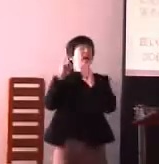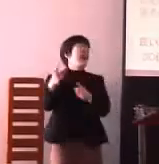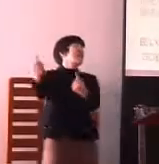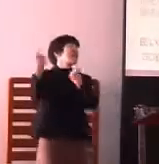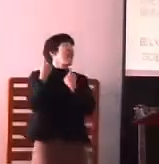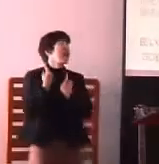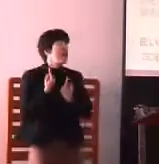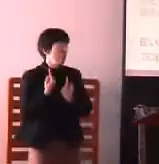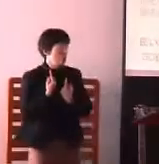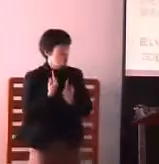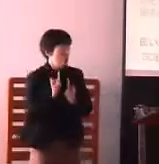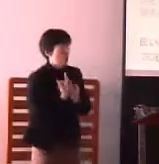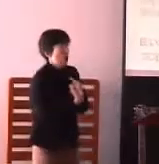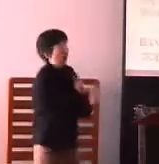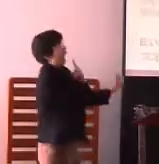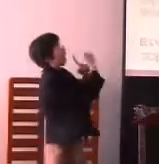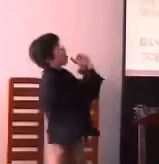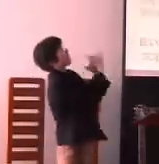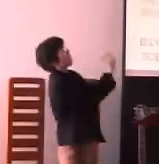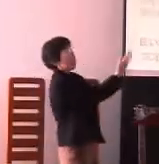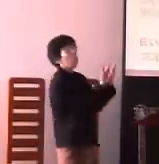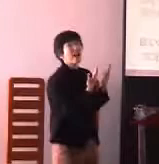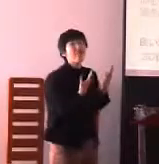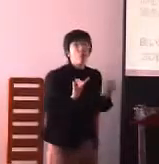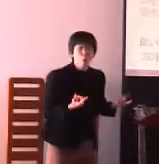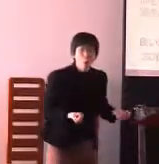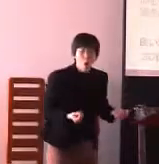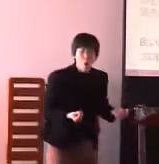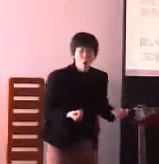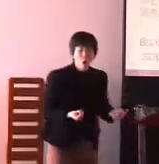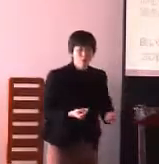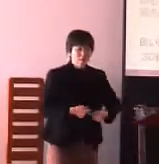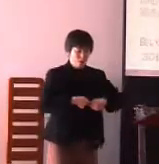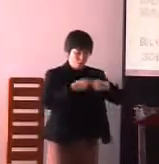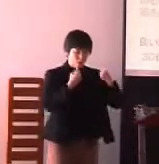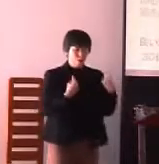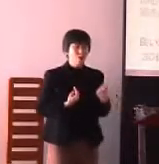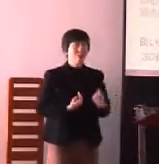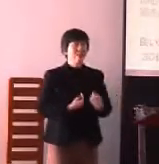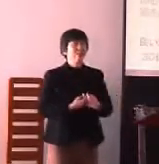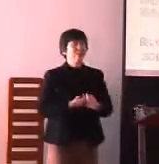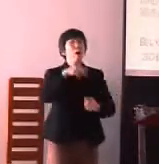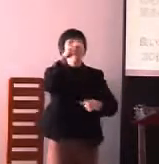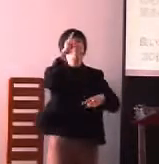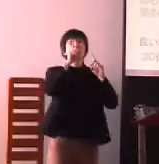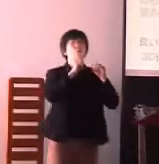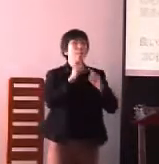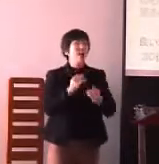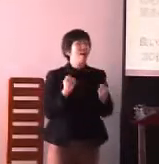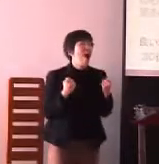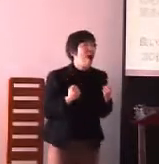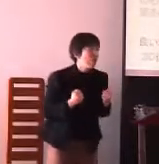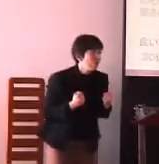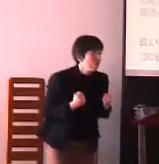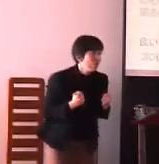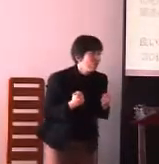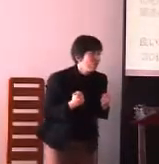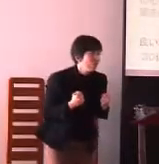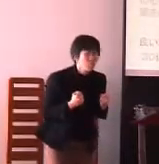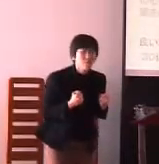心の御言葉がある、持っています。だからさらに豊か